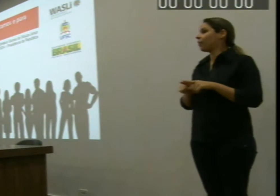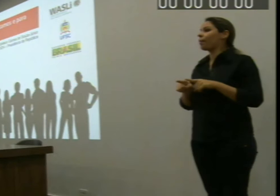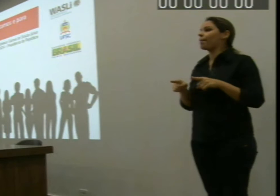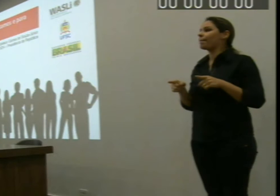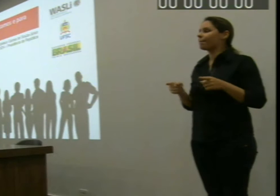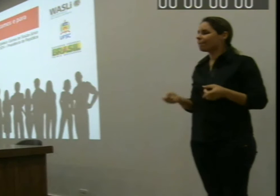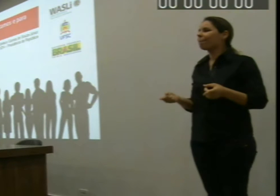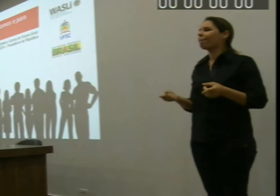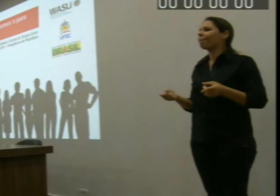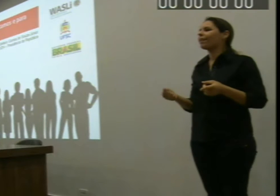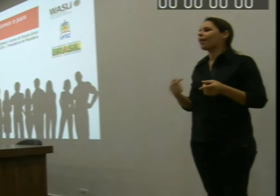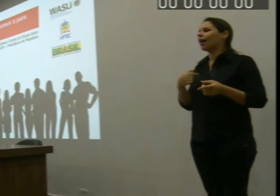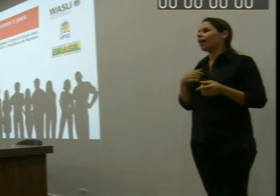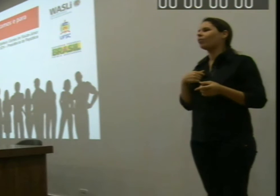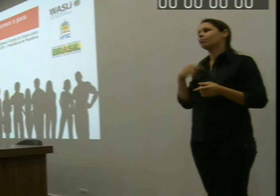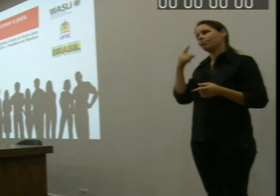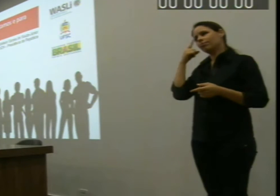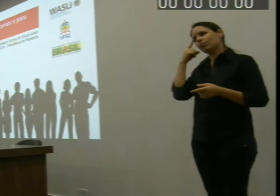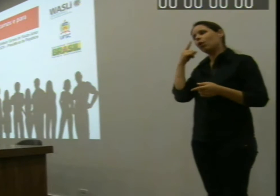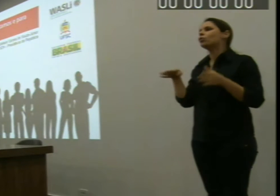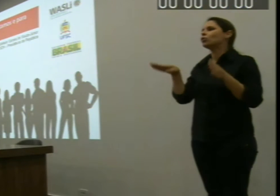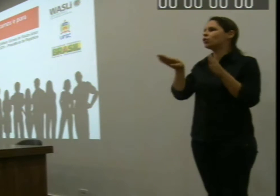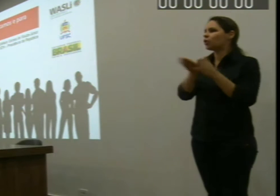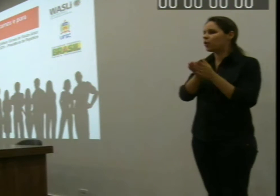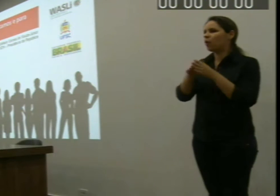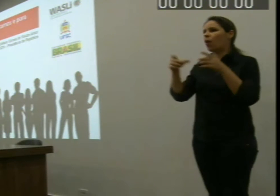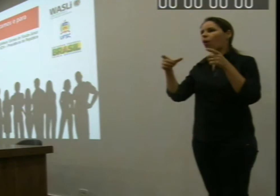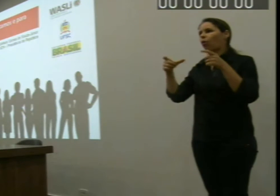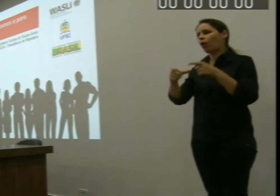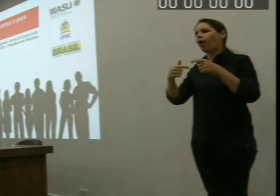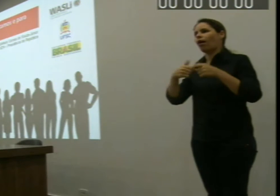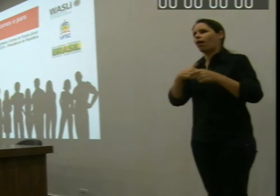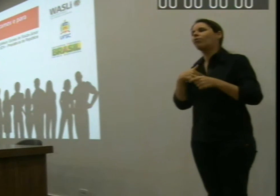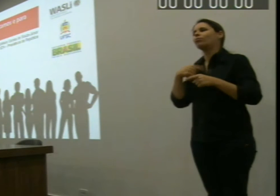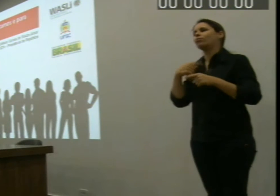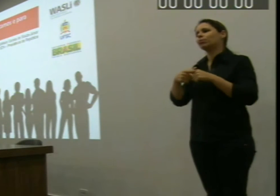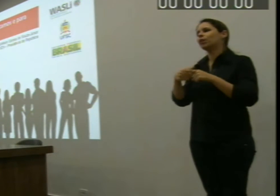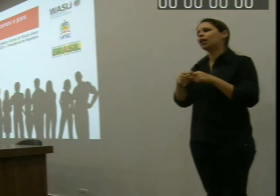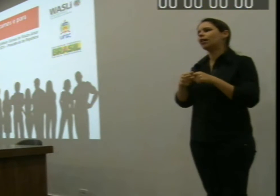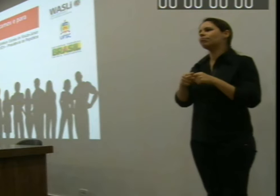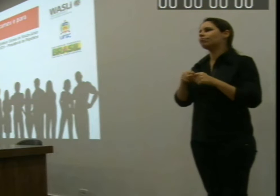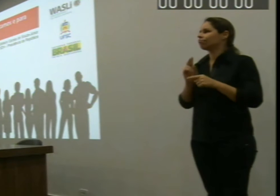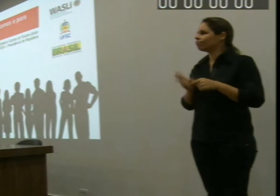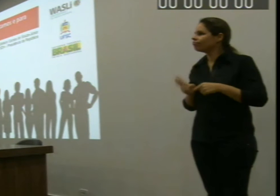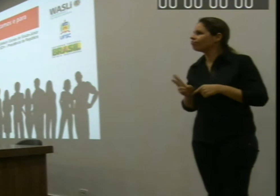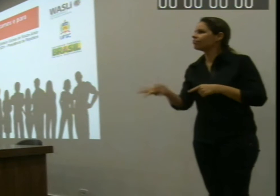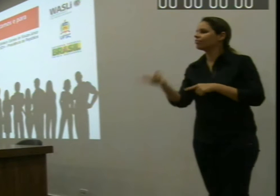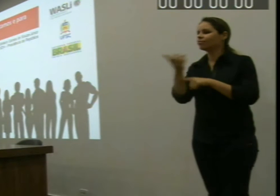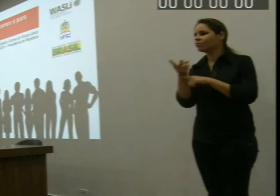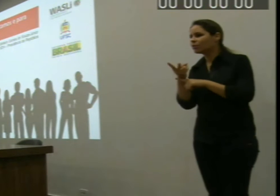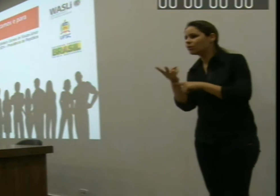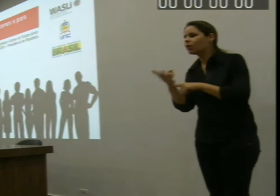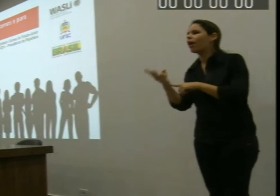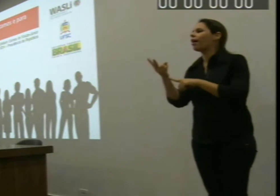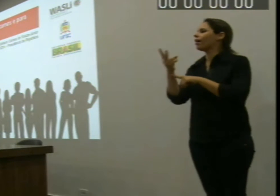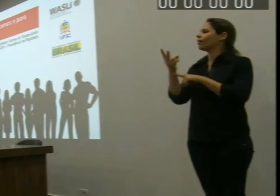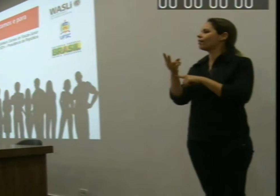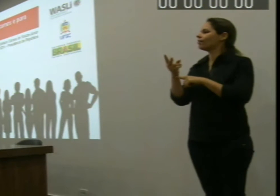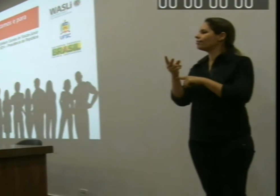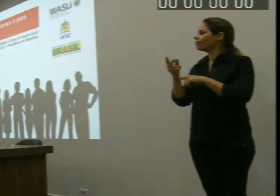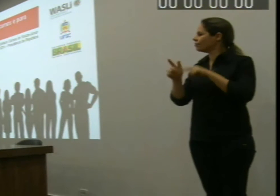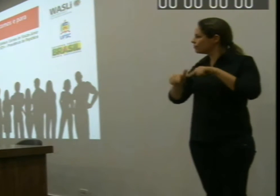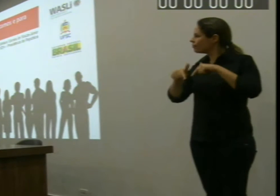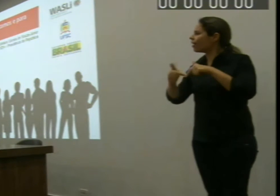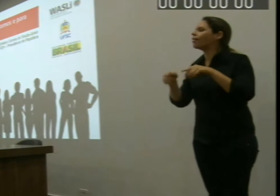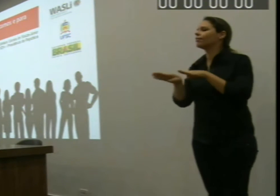eu eu cheguei eu acredito onde eu estou devido a oportunidades que esse estado me ofereceu a